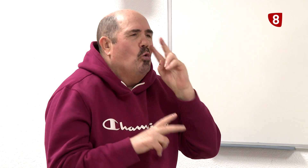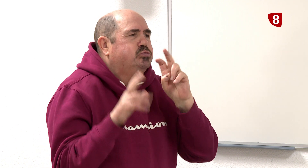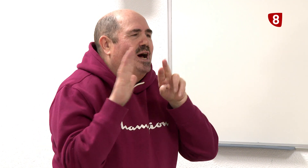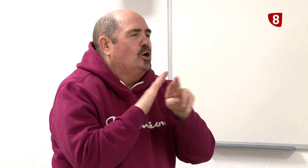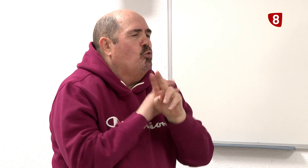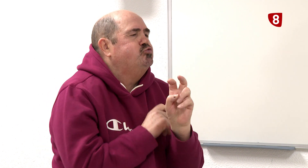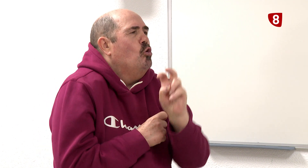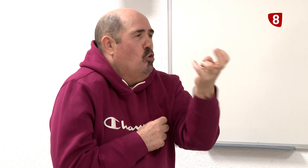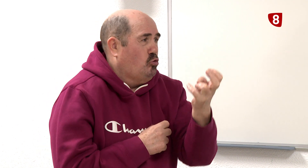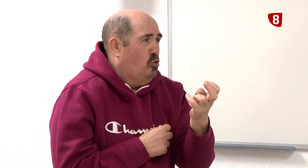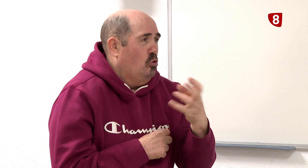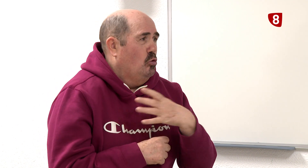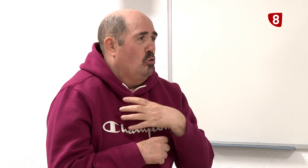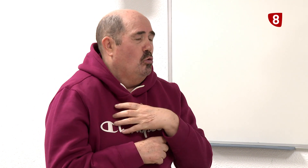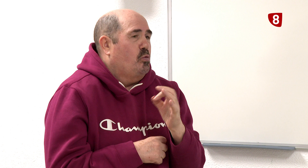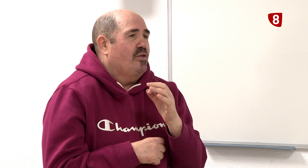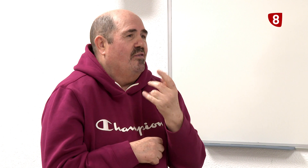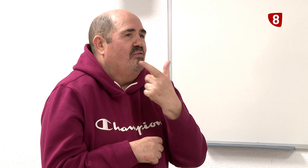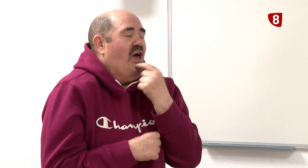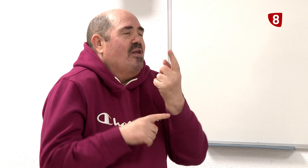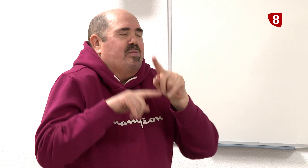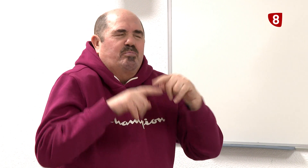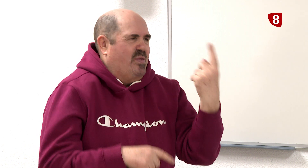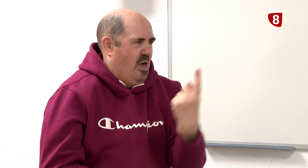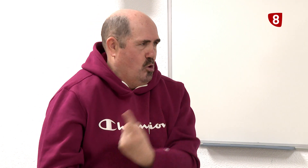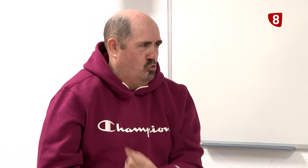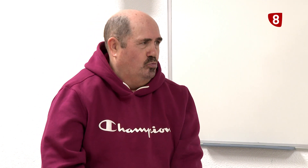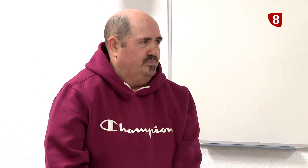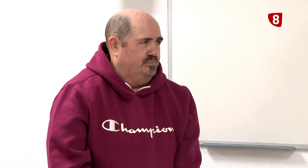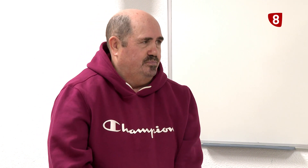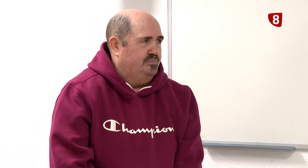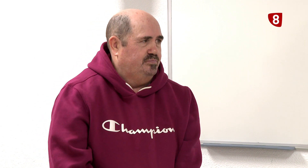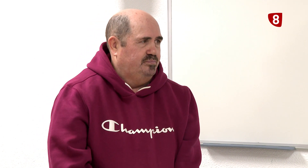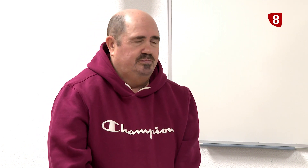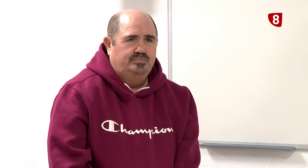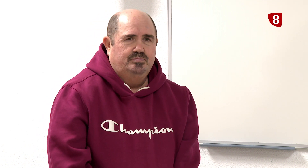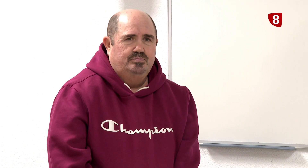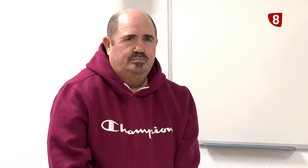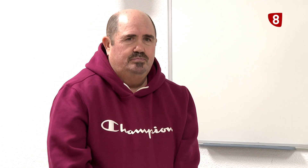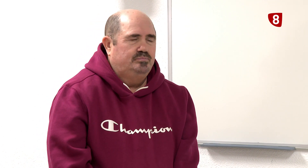no. Siempre creo que tienes que buscar el recurso que necesitas, adaptarte a las necesidades.